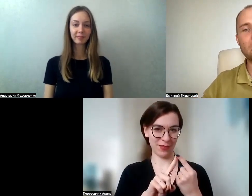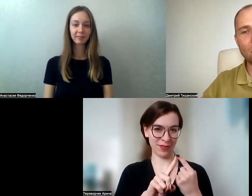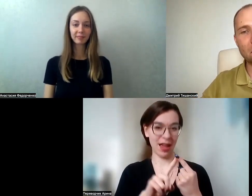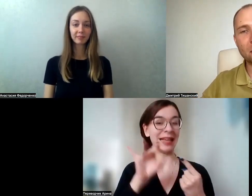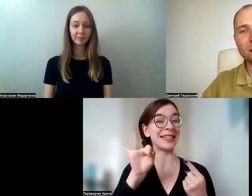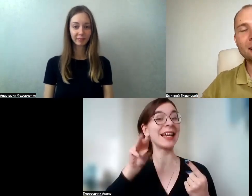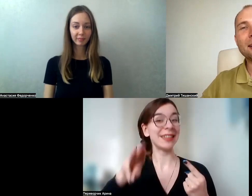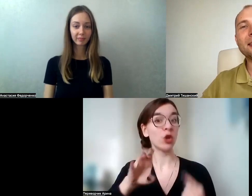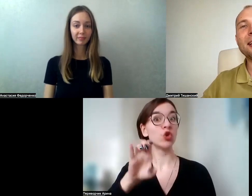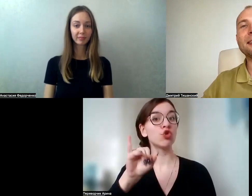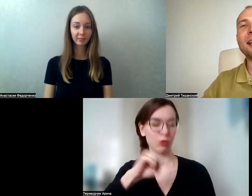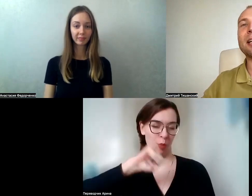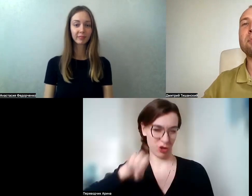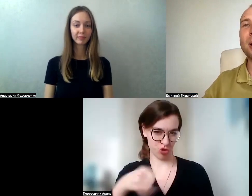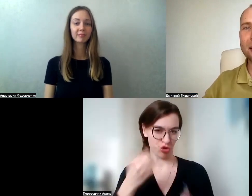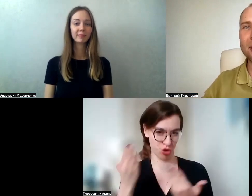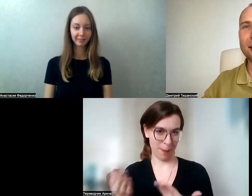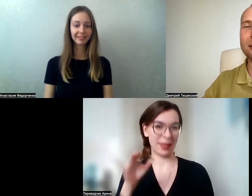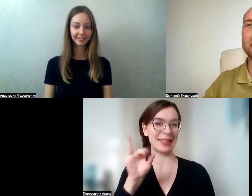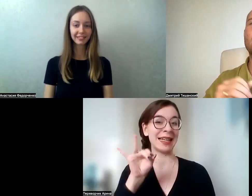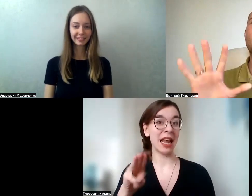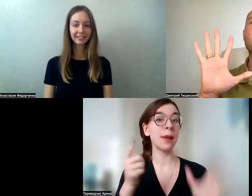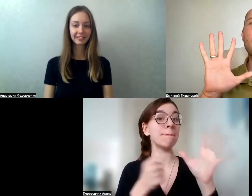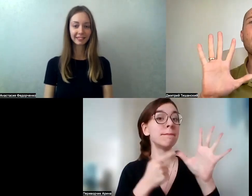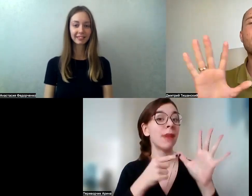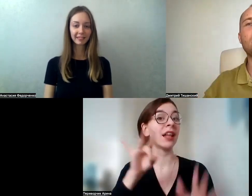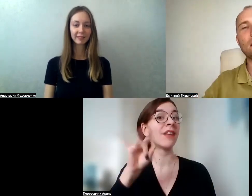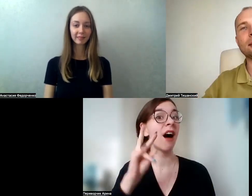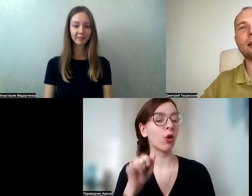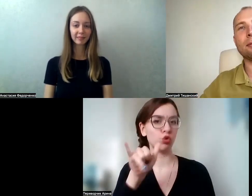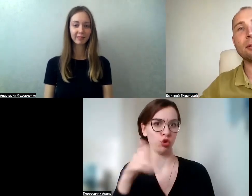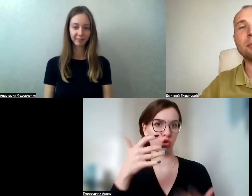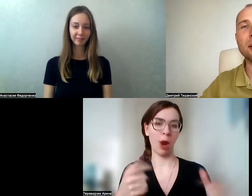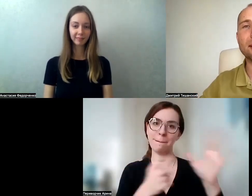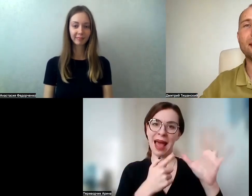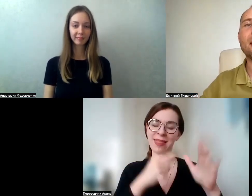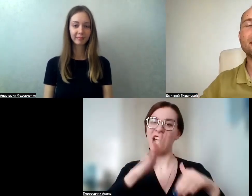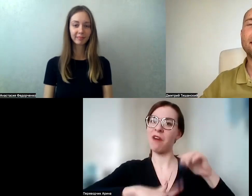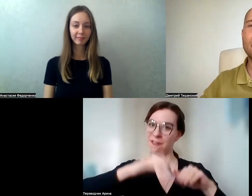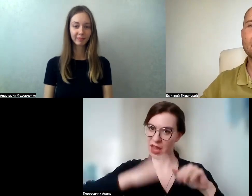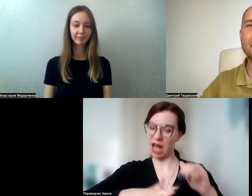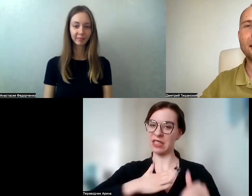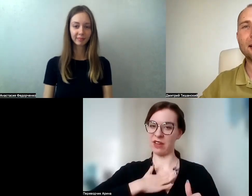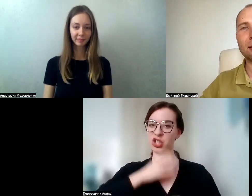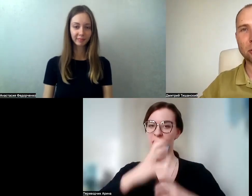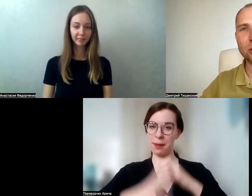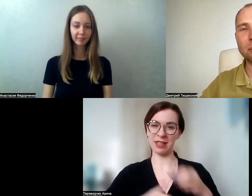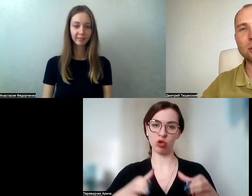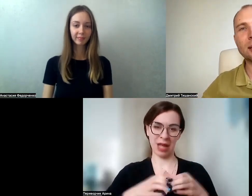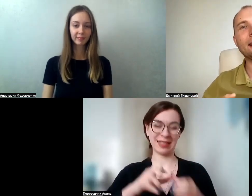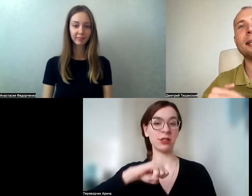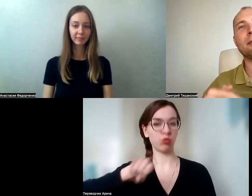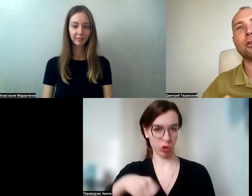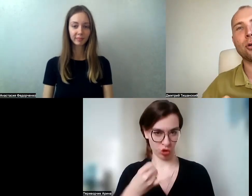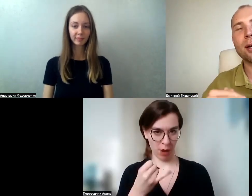интеллект-тренер SuperJump, интеллект-тренер пятого ранга, то есть у нее уже пятая квалификация во Всемирной ассоциации интеллект-тренеров SuperJump,